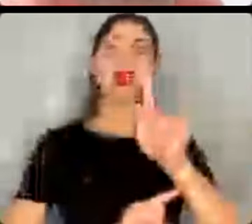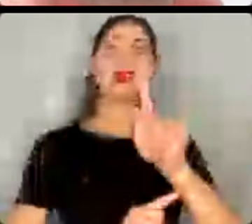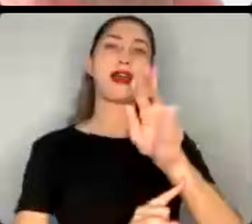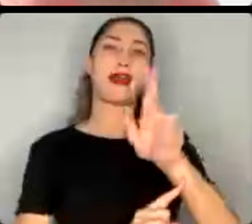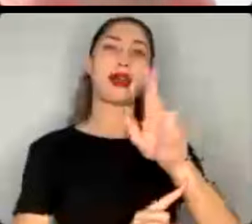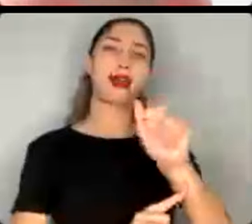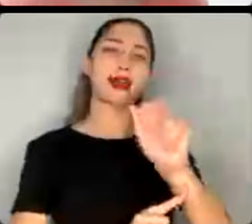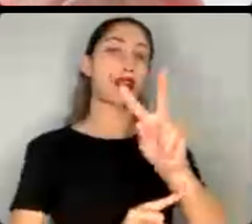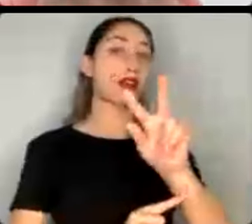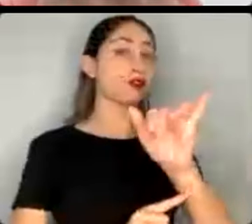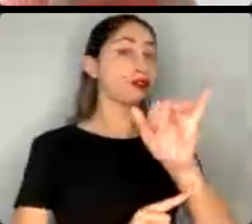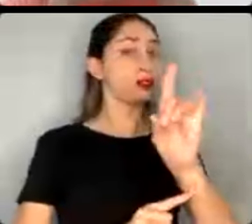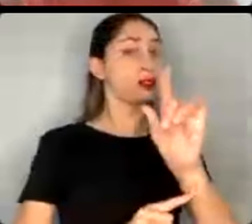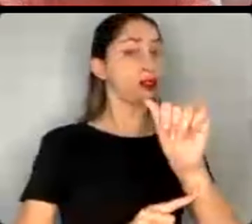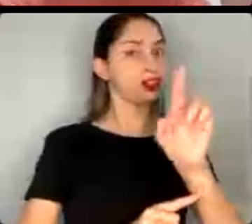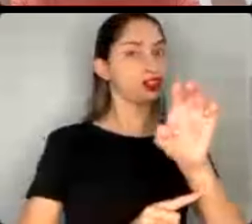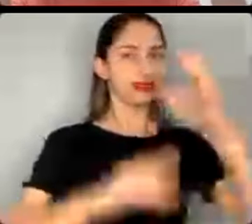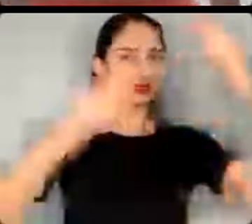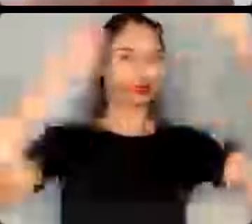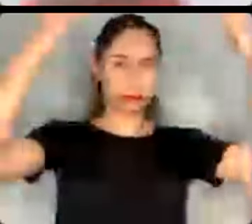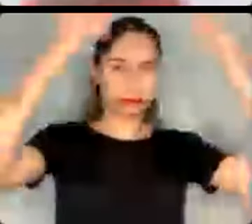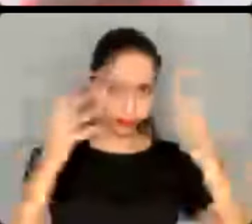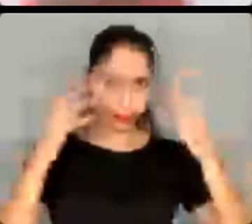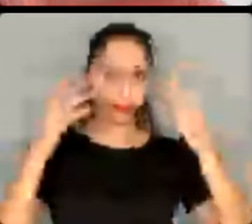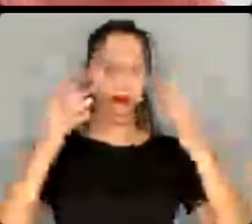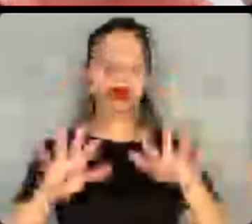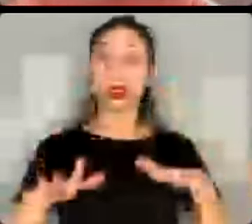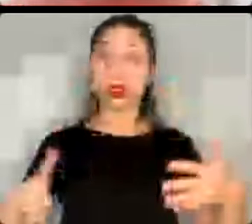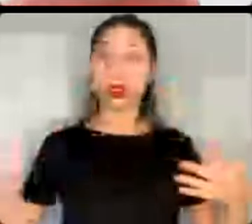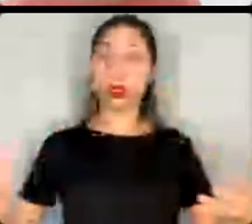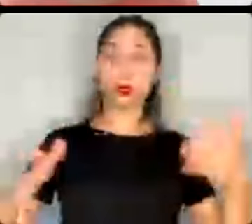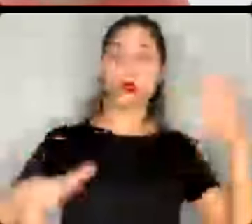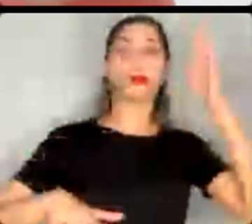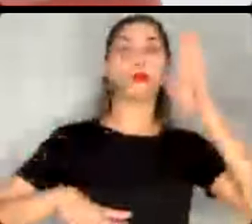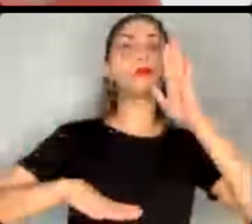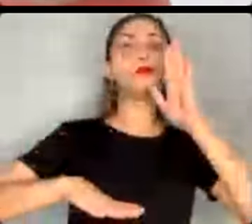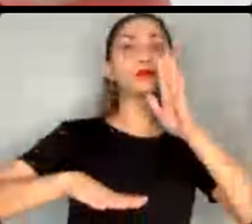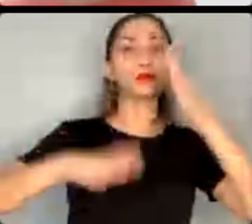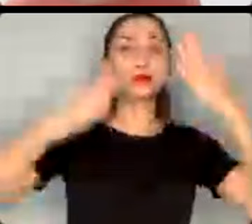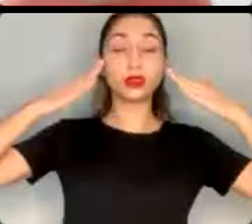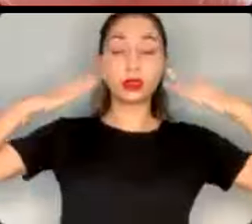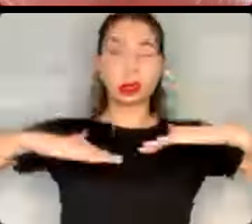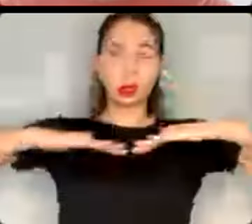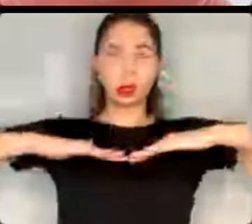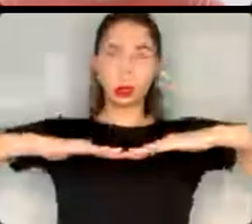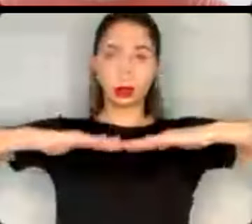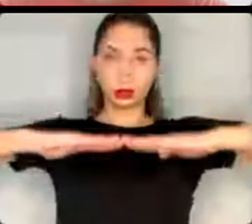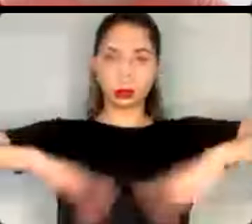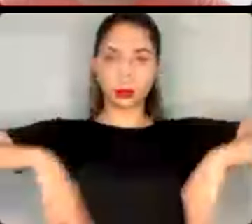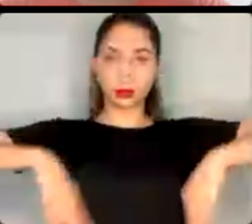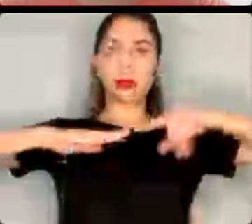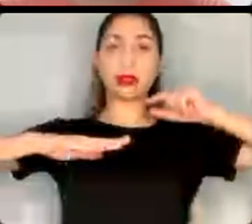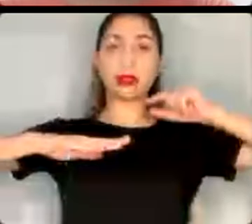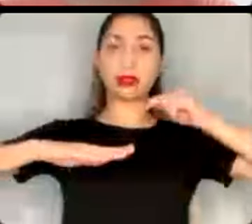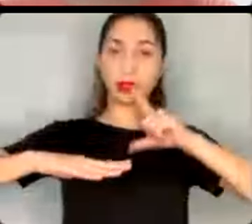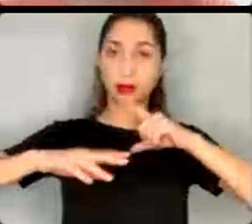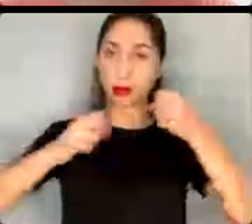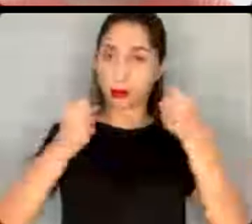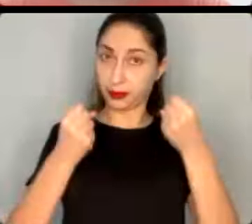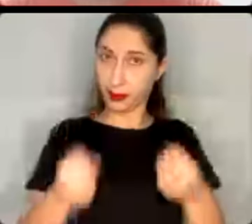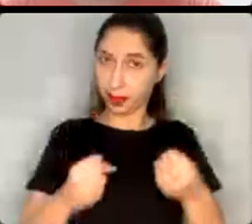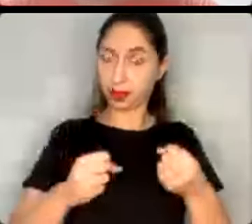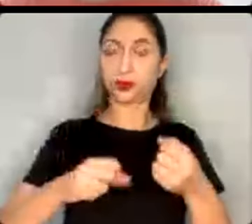inferior, ele é força, é gravidade que desce, a articulação coxo-femoral